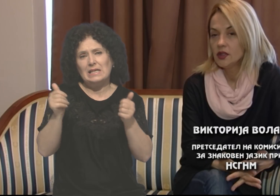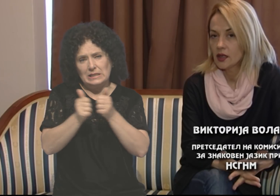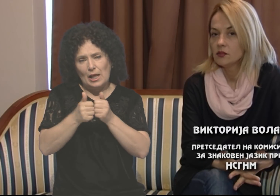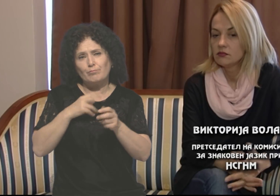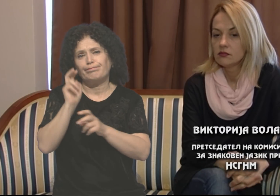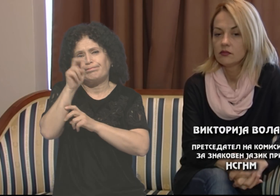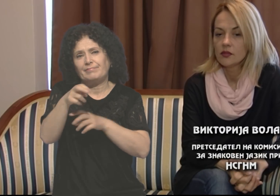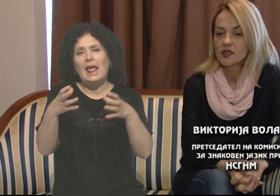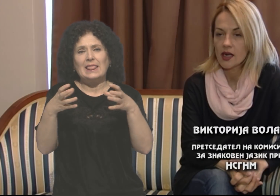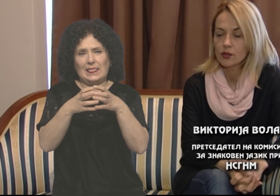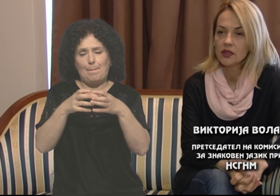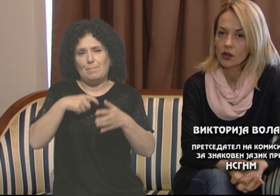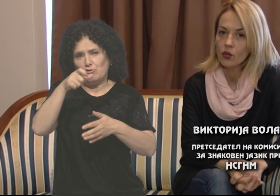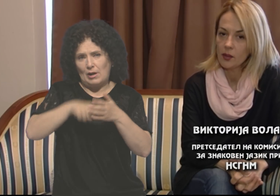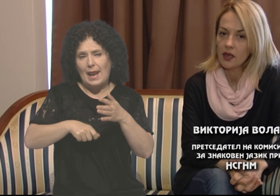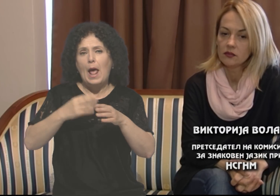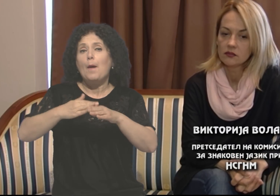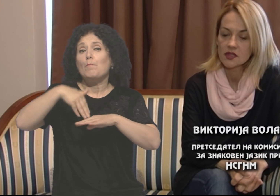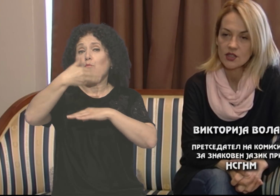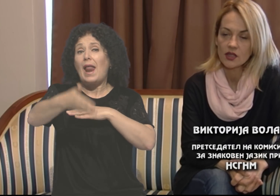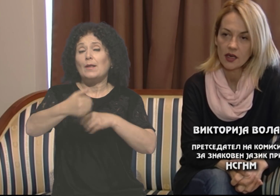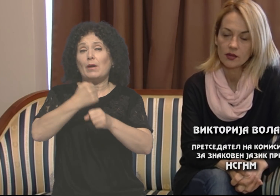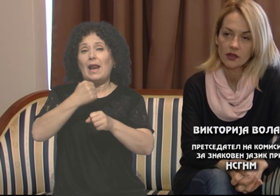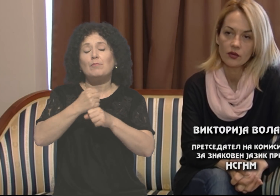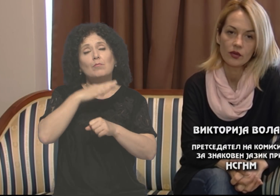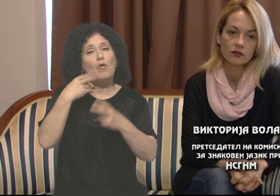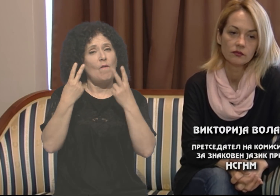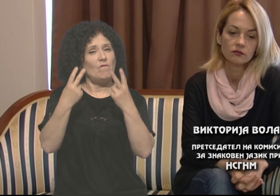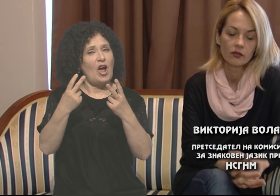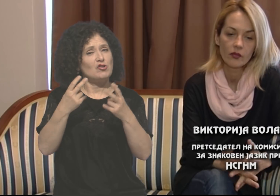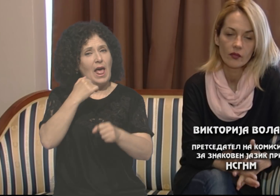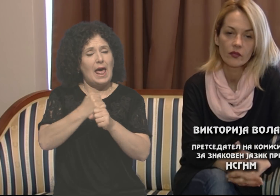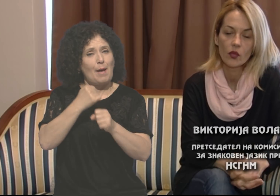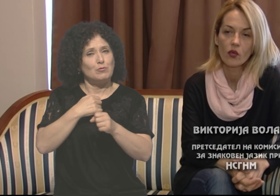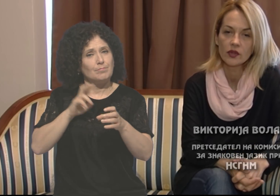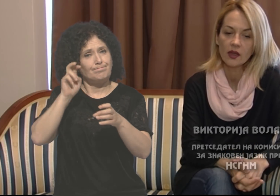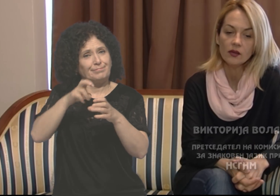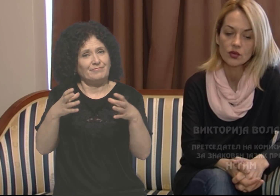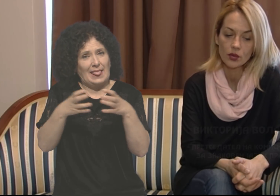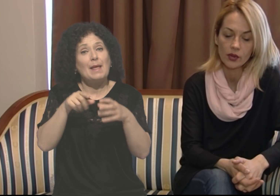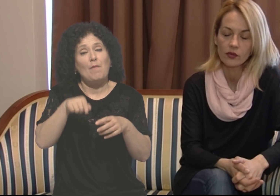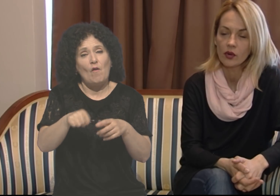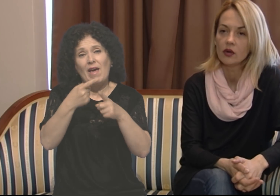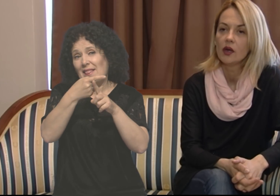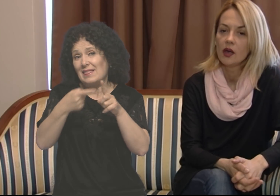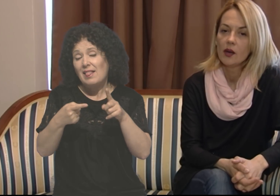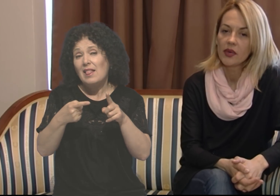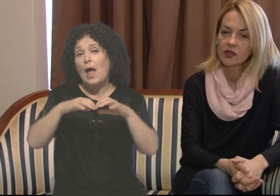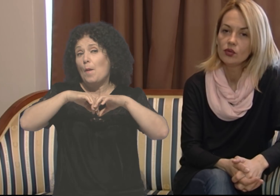во иднина изработи на голема значена работа во овој дел, особено